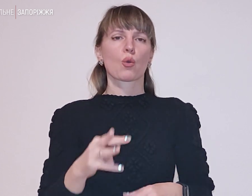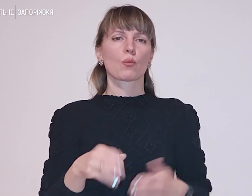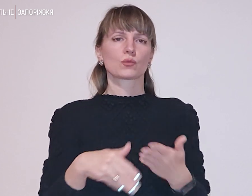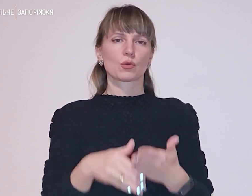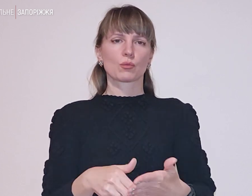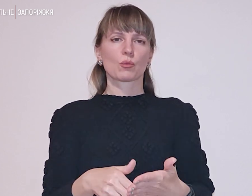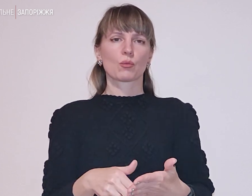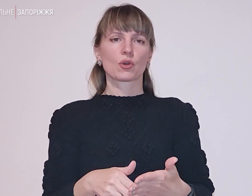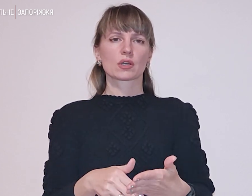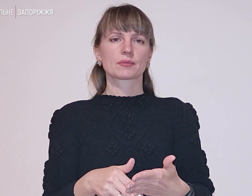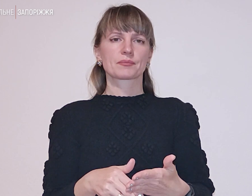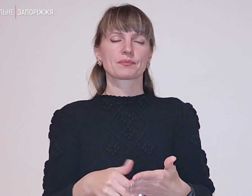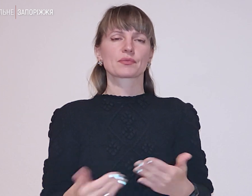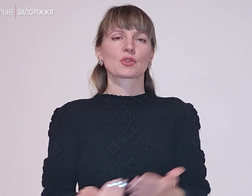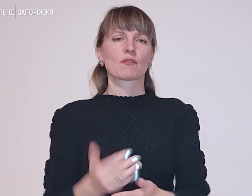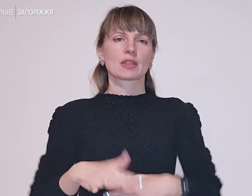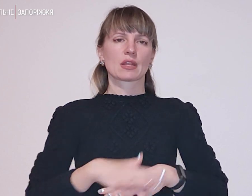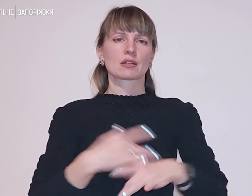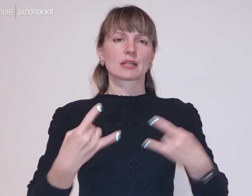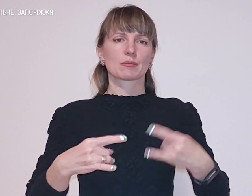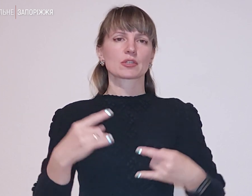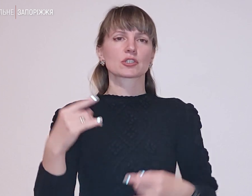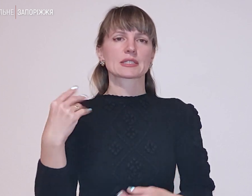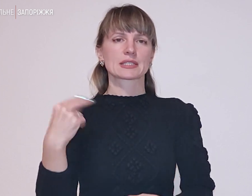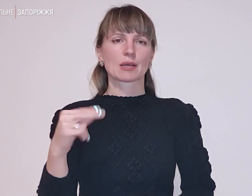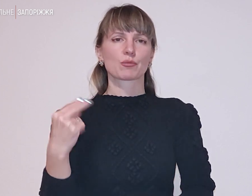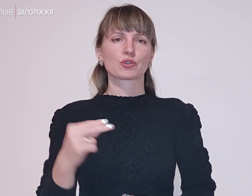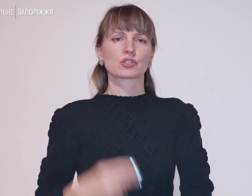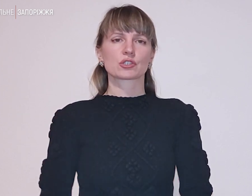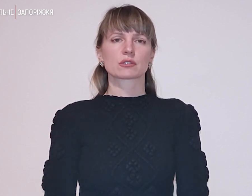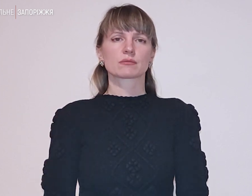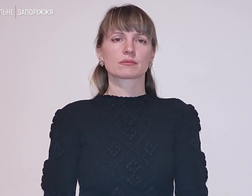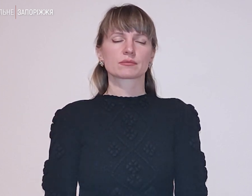допомоги. Новини на Суспільному. Запоріжжя.